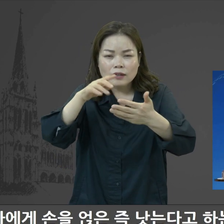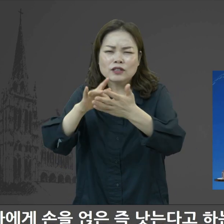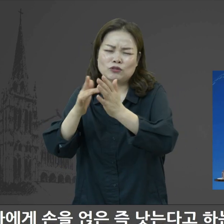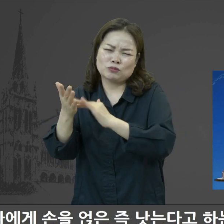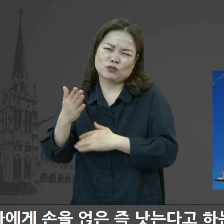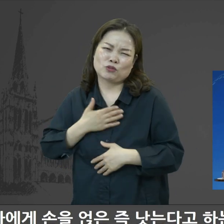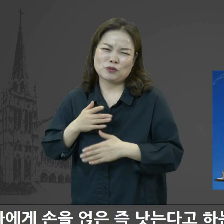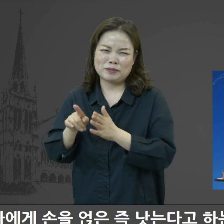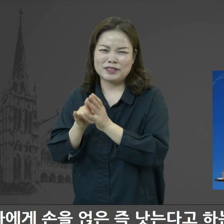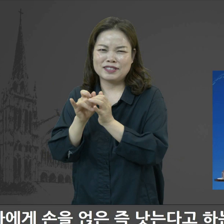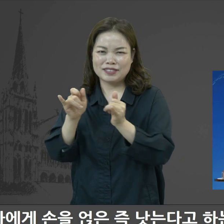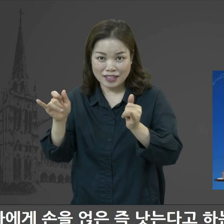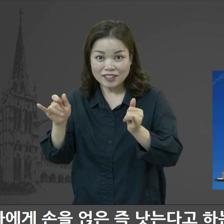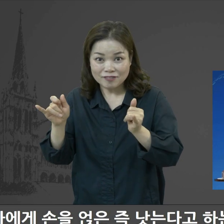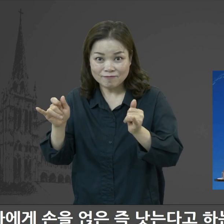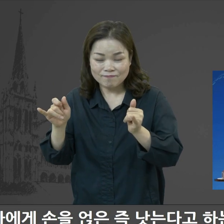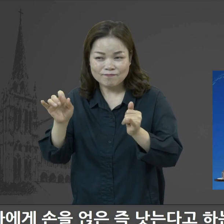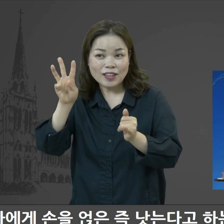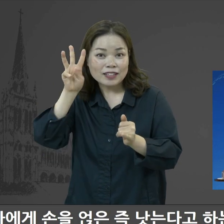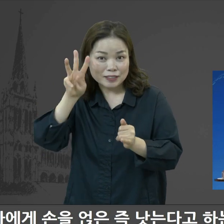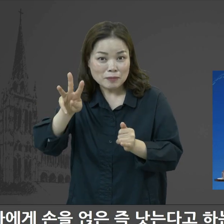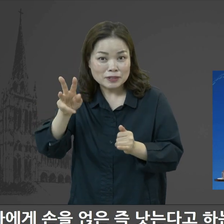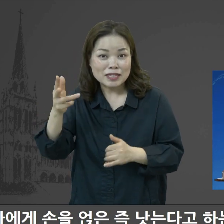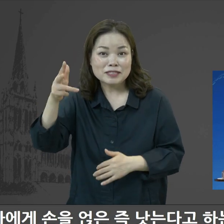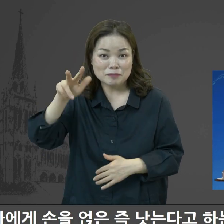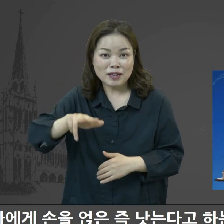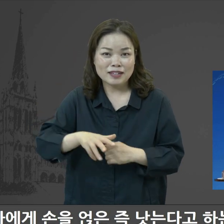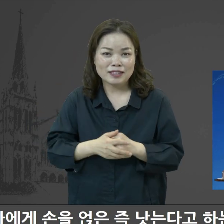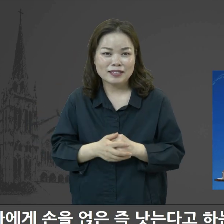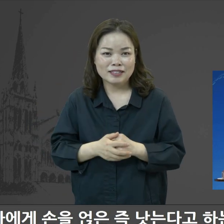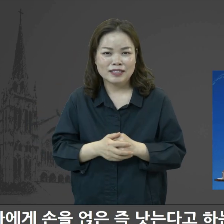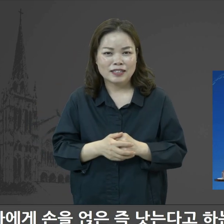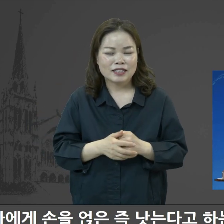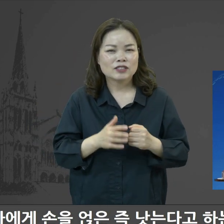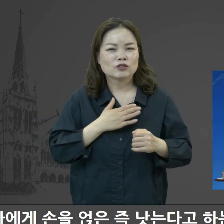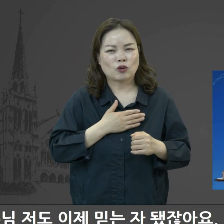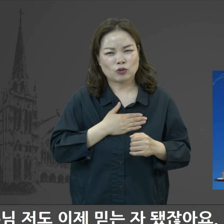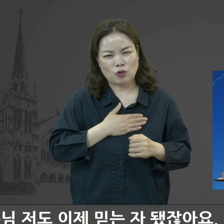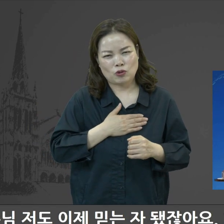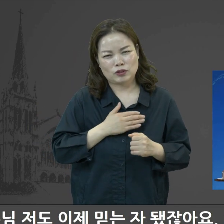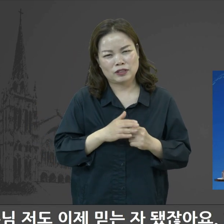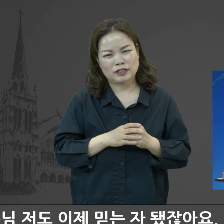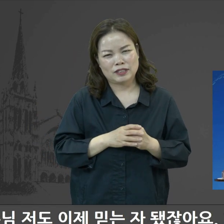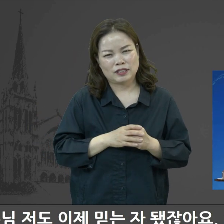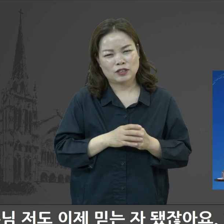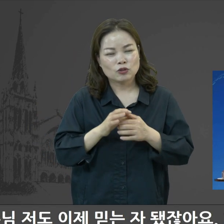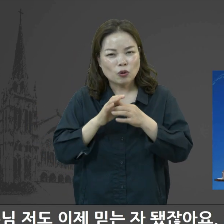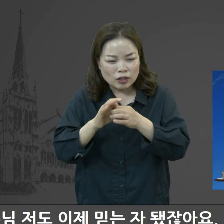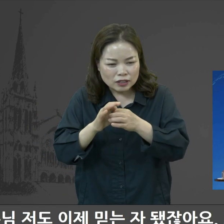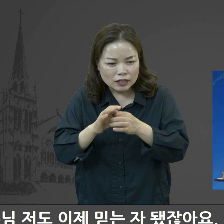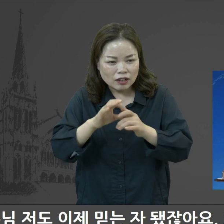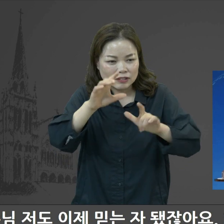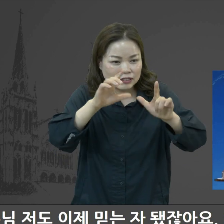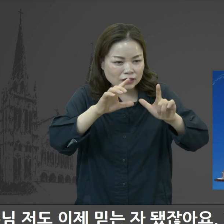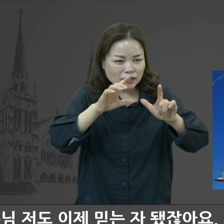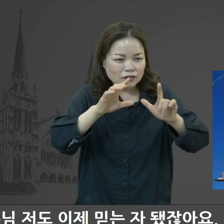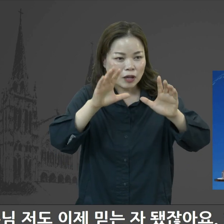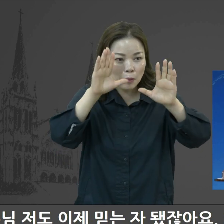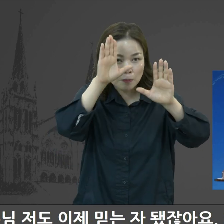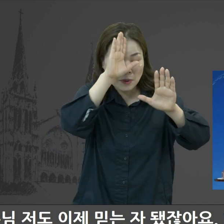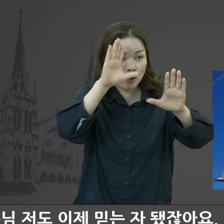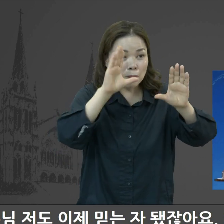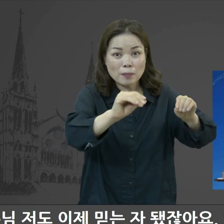저도 이제 믿는 자 됐잖아요. 3일 됐지만. 그러니까 예수님 저도 그렇다면 저를 통해서도 이런 증상이 다 나타나야